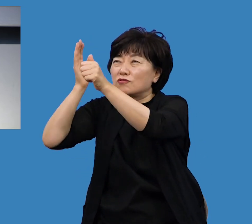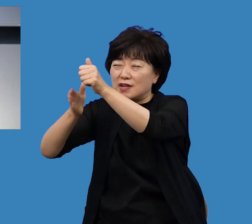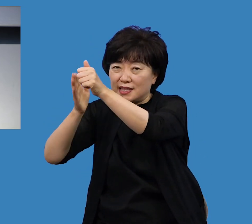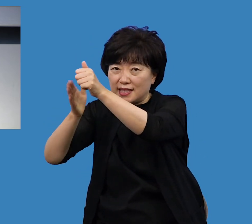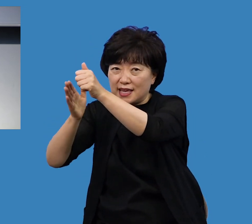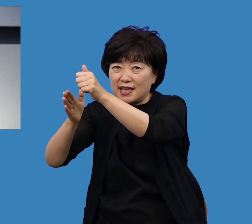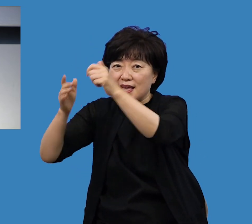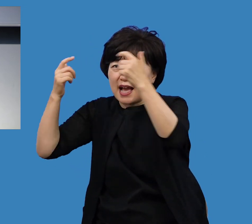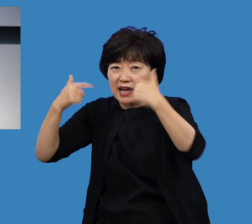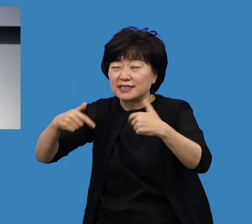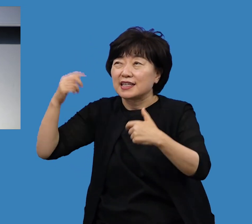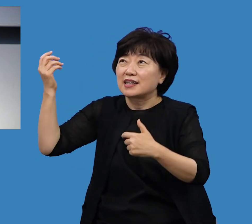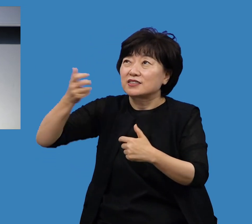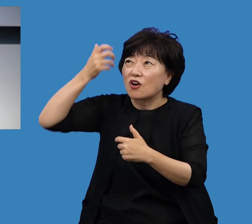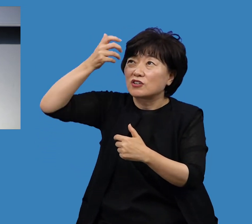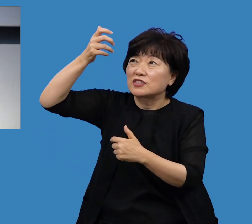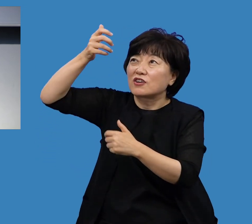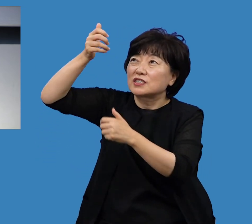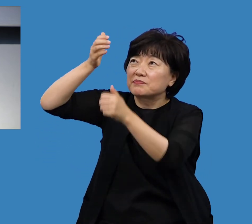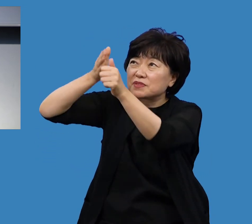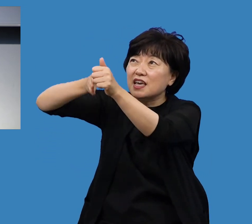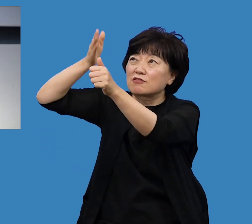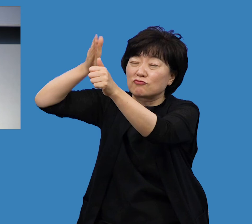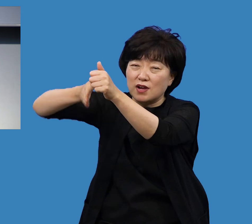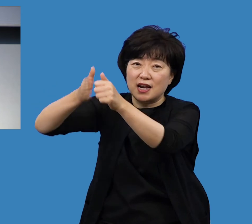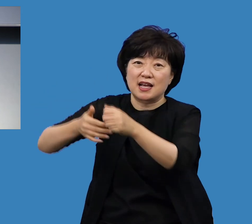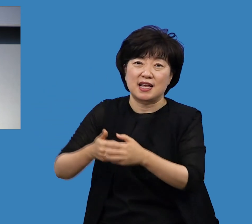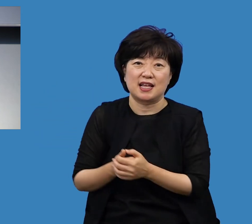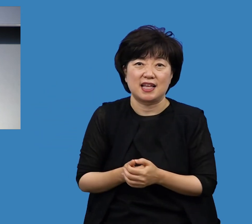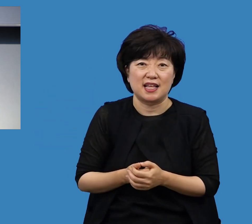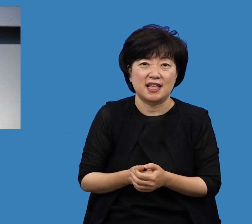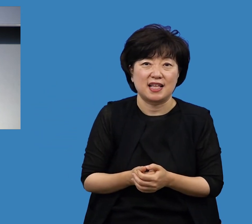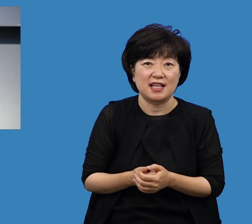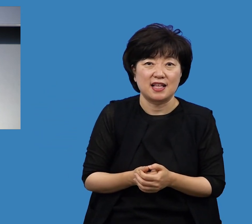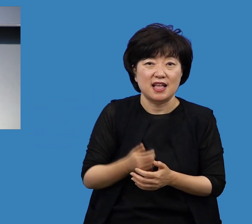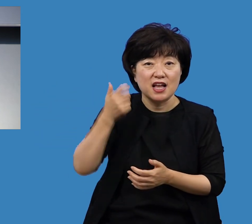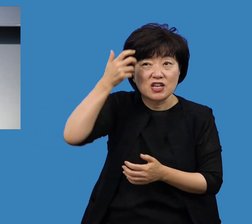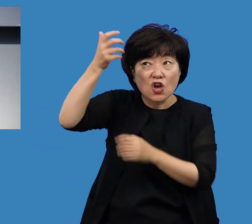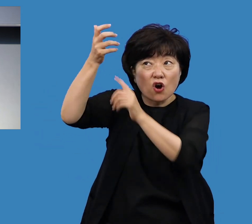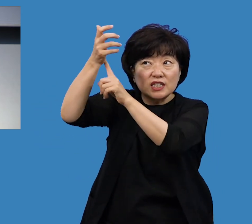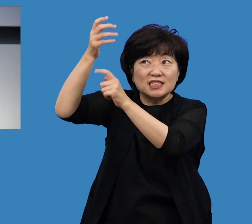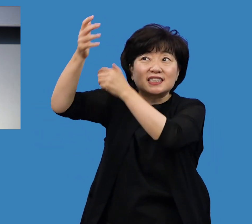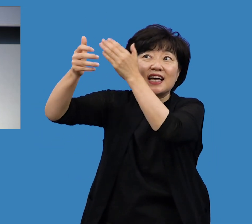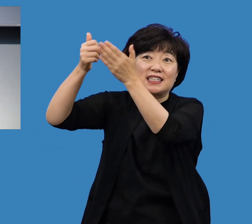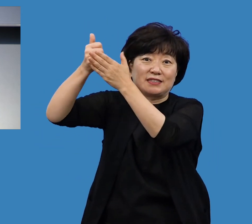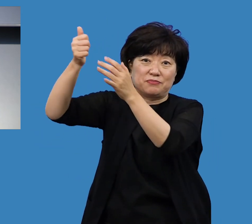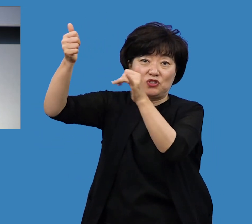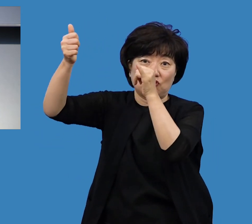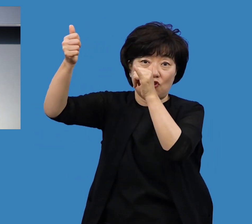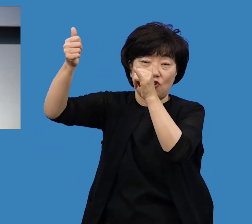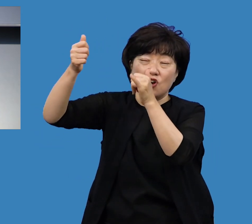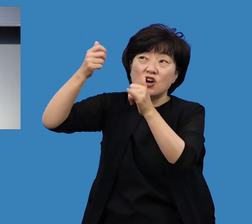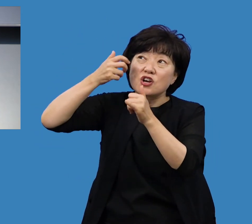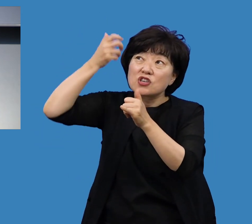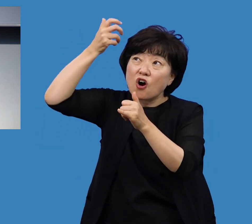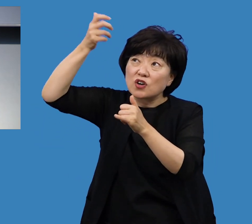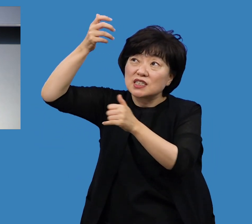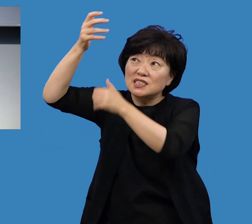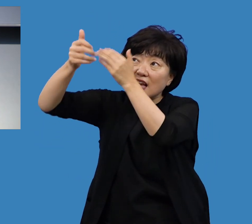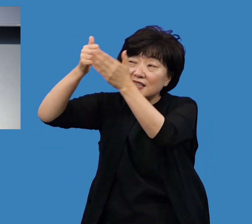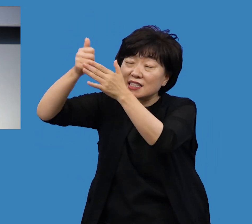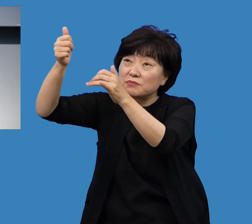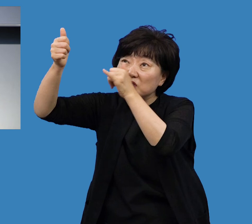항상 성령님께 구하라는 거예요. 영이신 분이 계시다는 거예요. 영이신 분이 계셔서